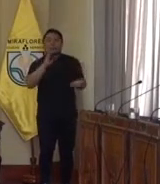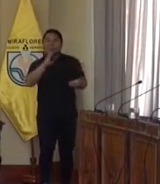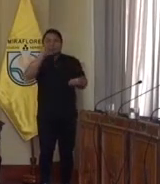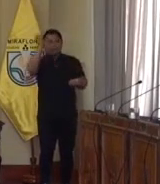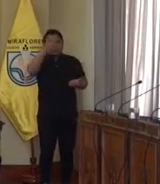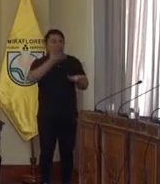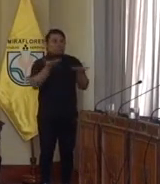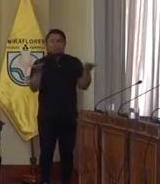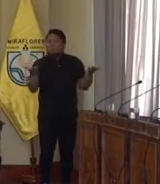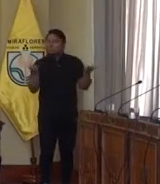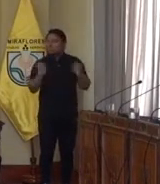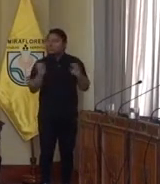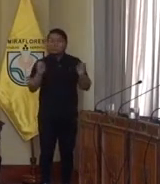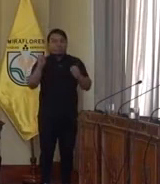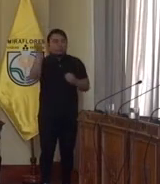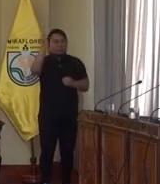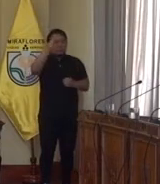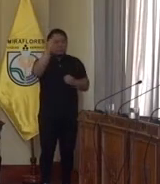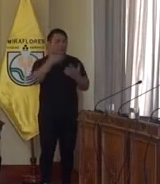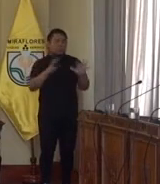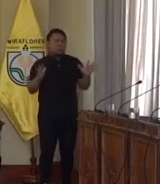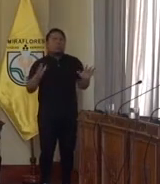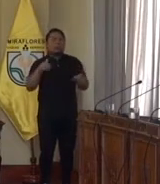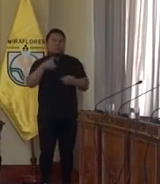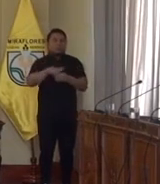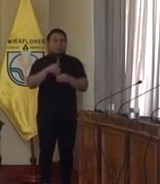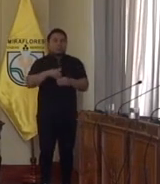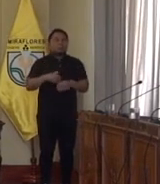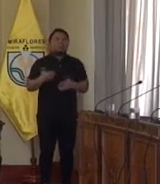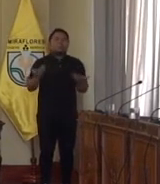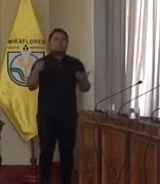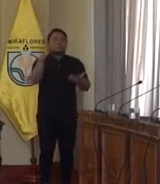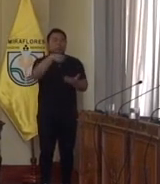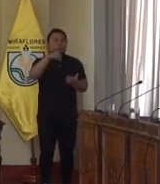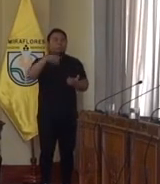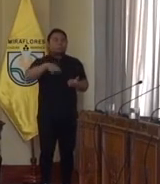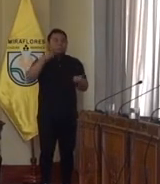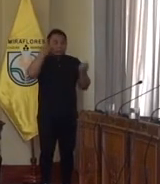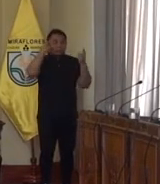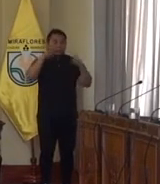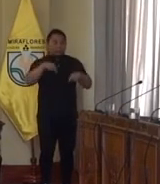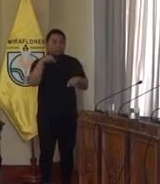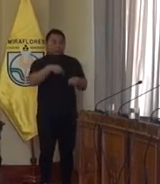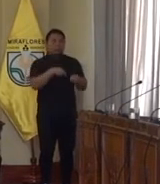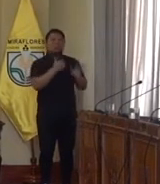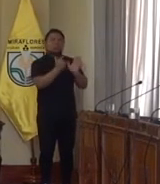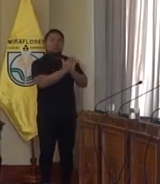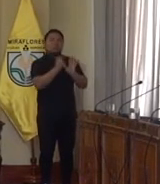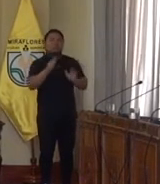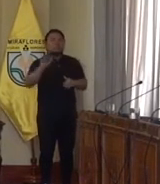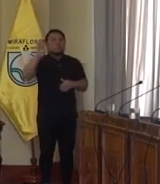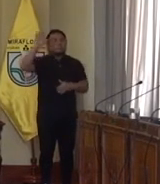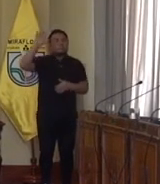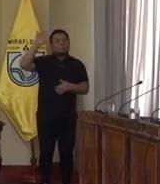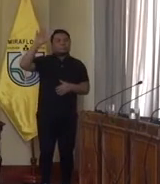intervenciones? No había intervenciones, se va al voto. Los señores regidores que están de acuerdo, sírvanse a levantar la